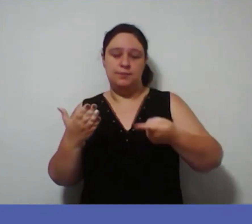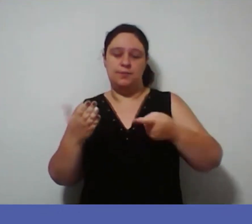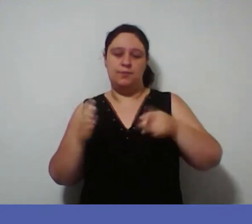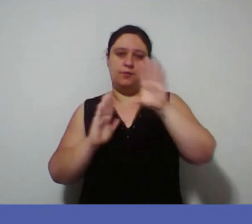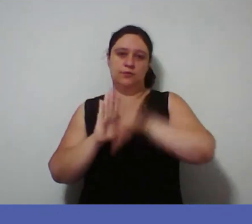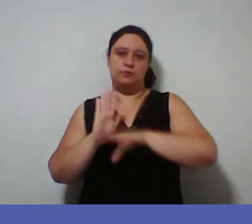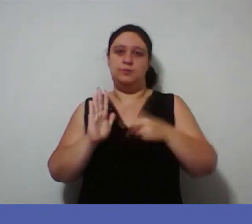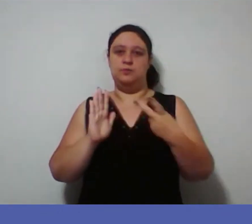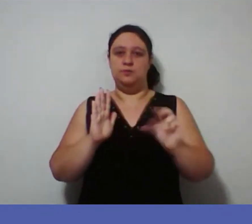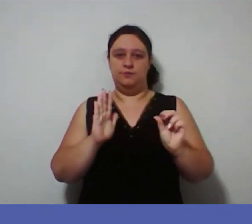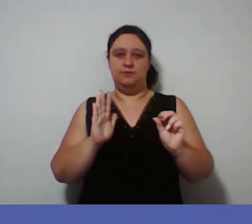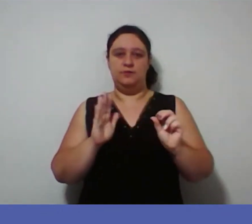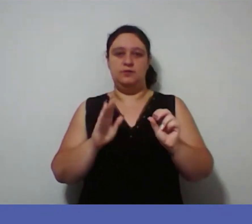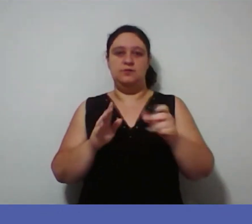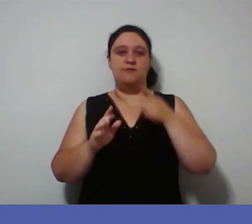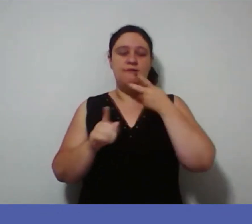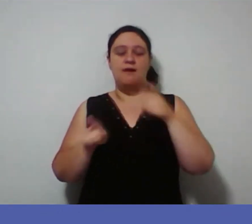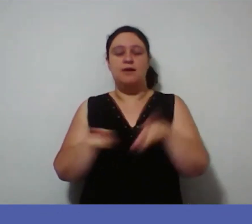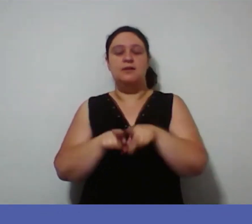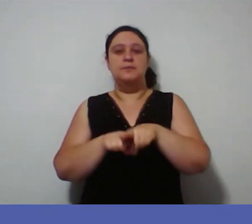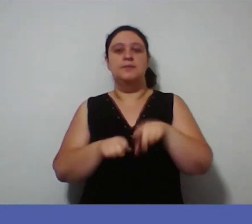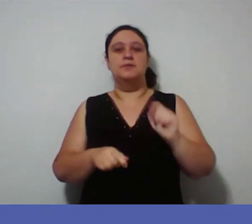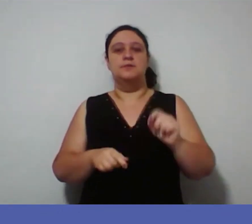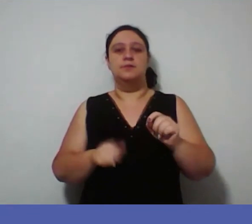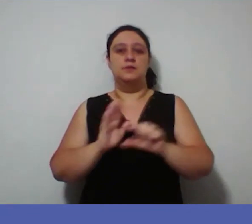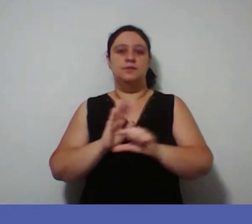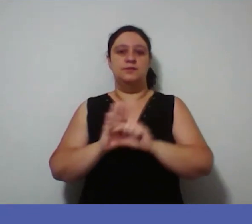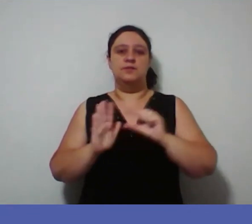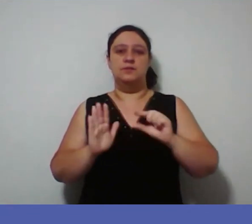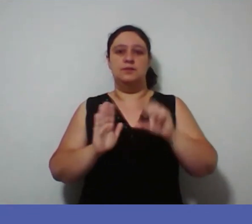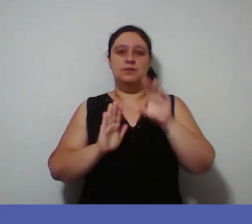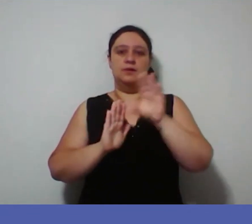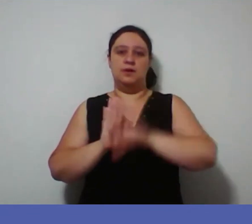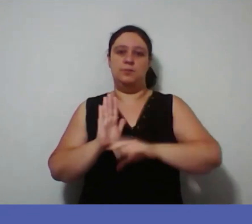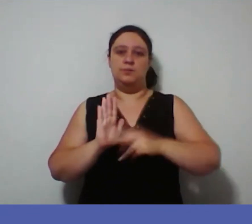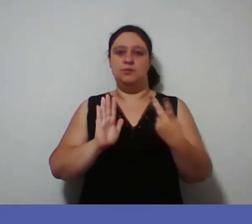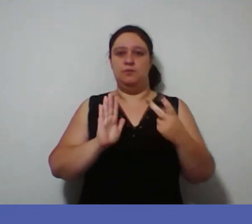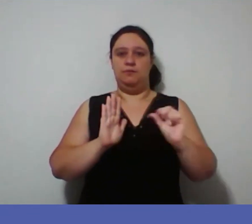fala assim, não é isso? No versículo 16.